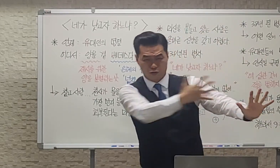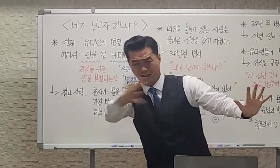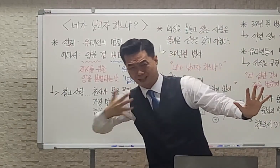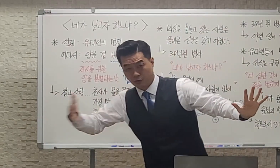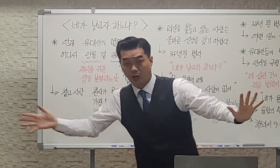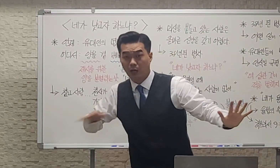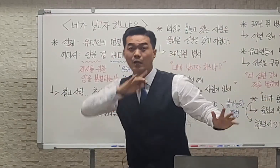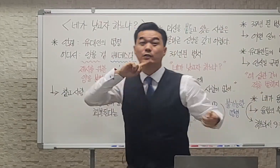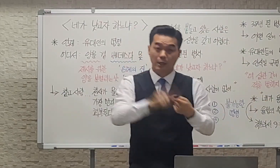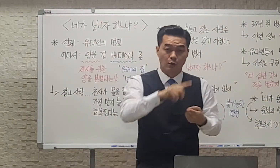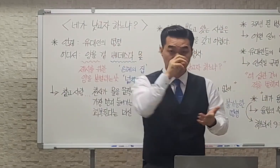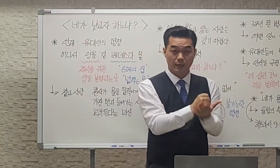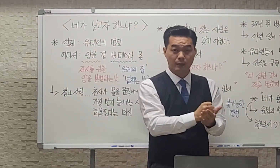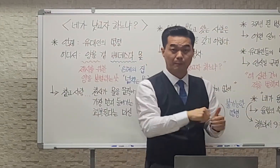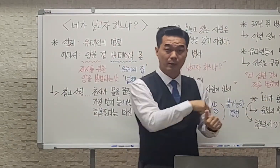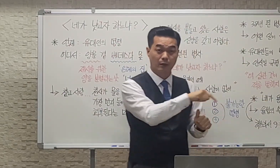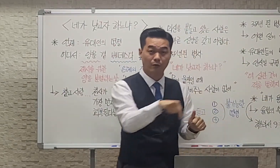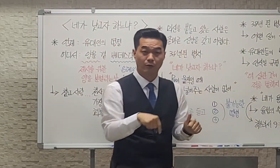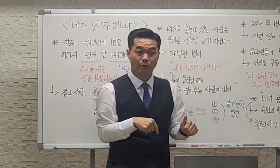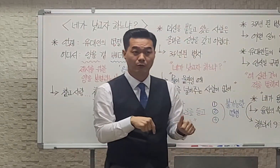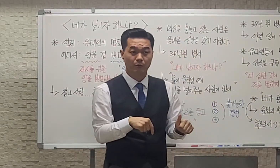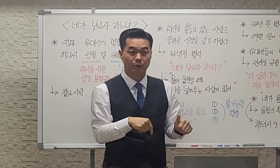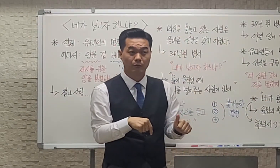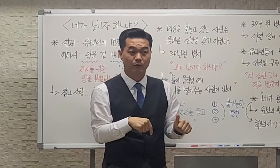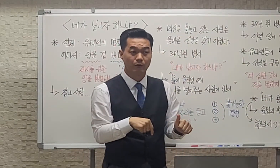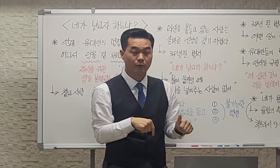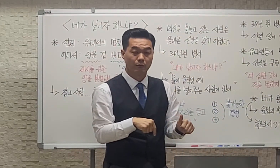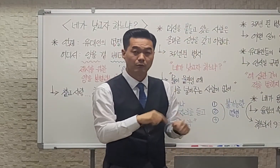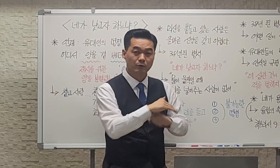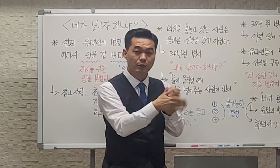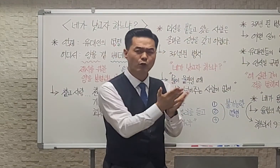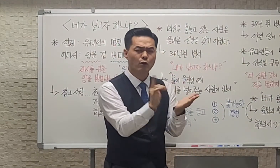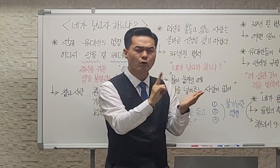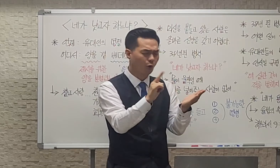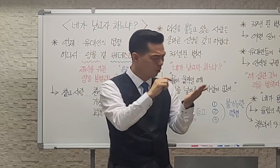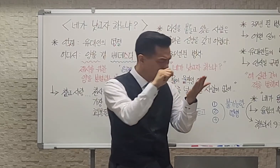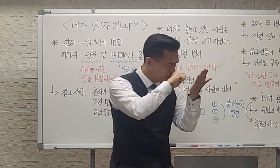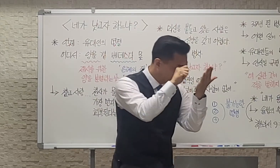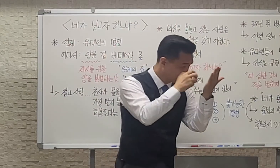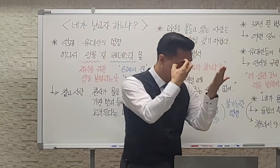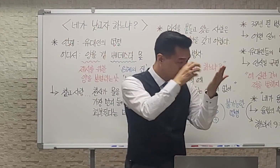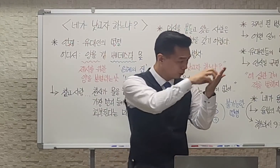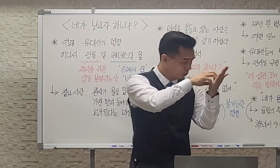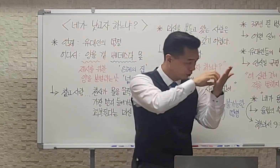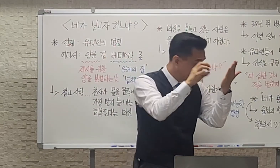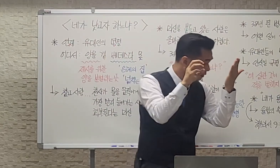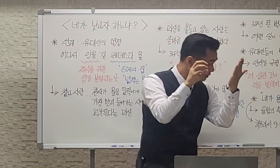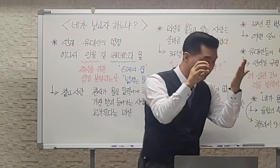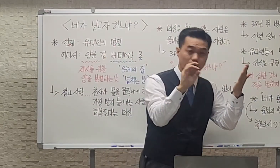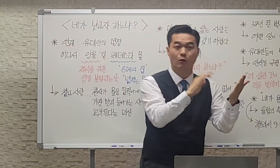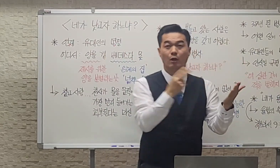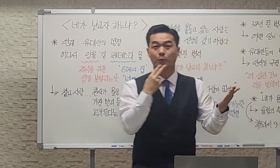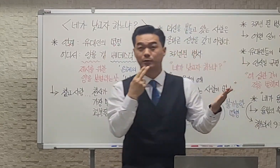쫙 서야 그게 정상이란 말이에요. 근데 성경은 어디를 찾아도